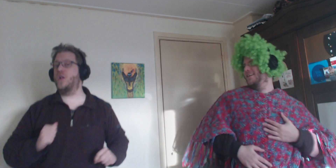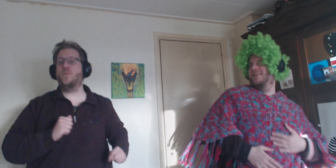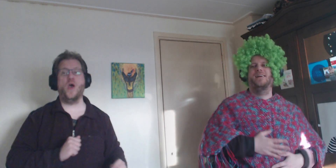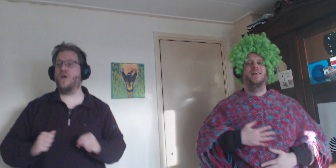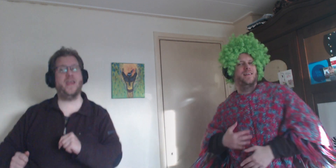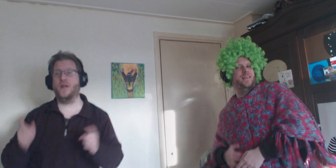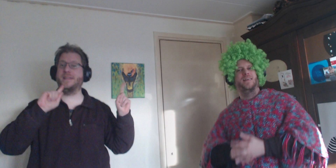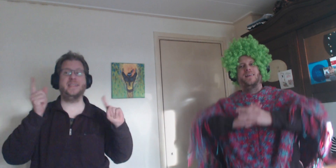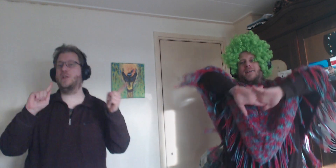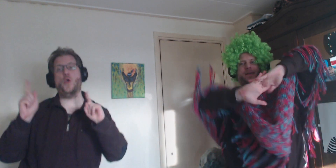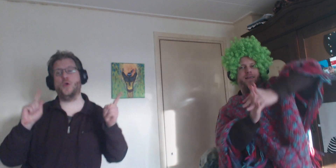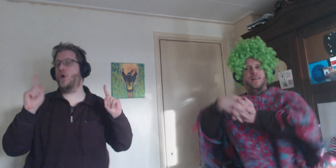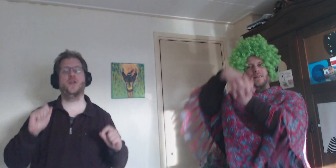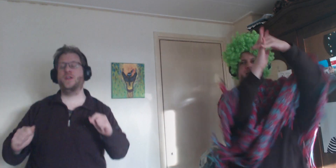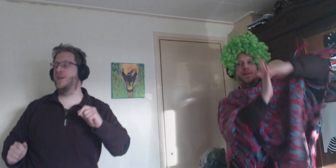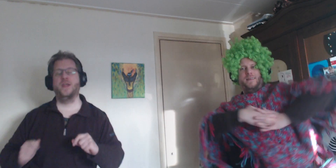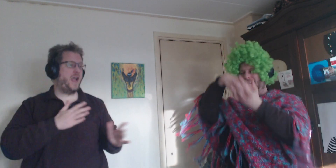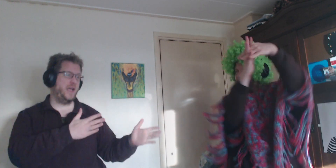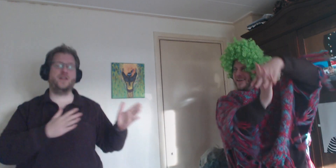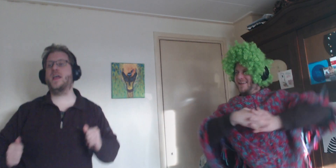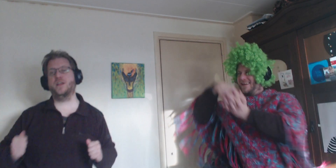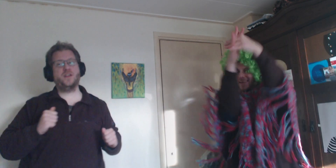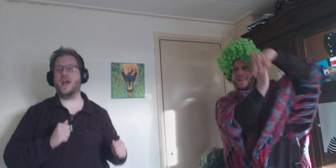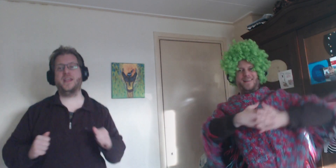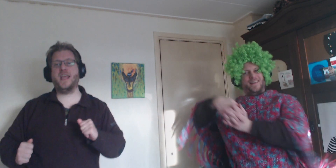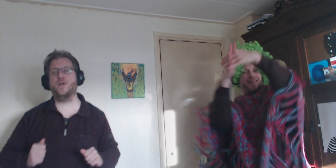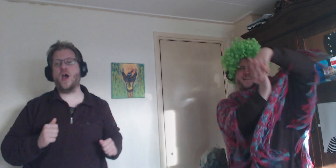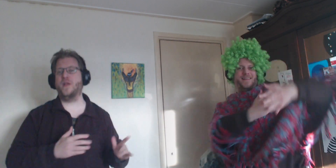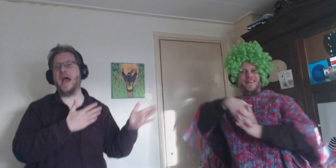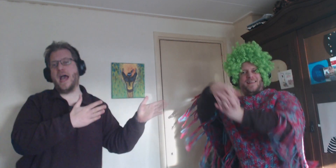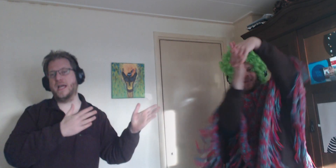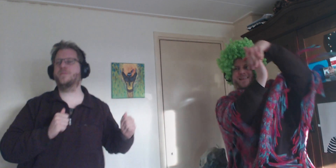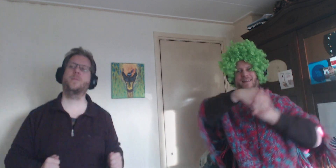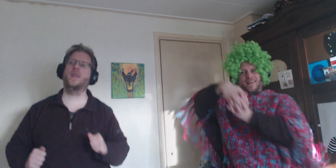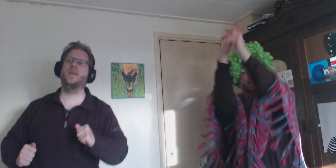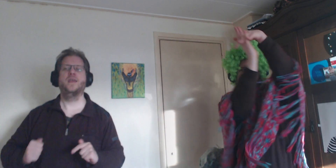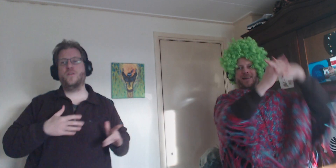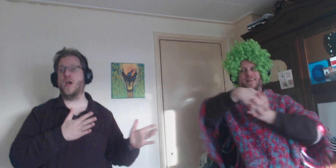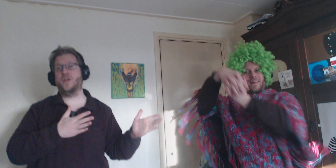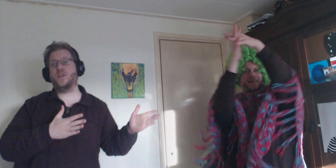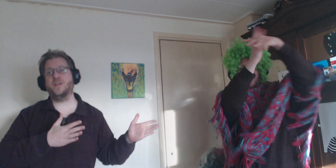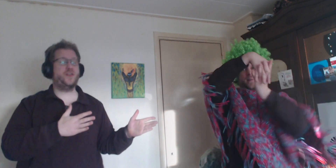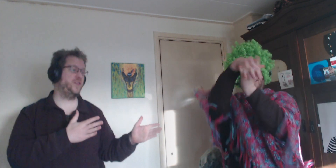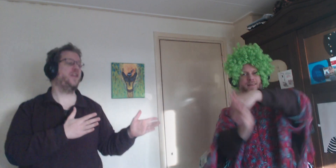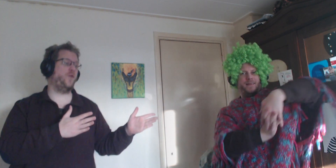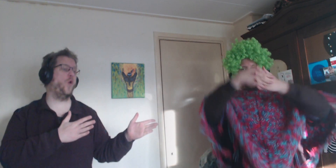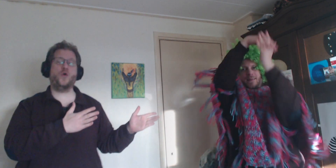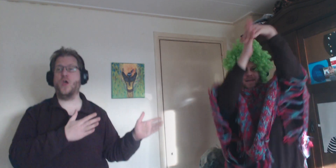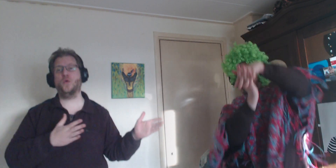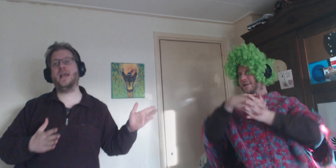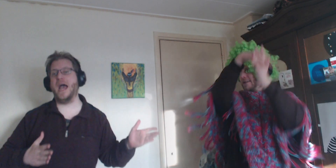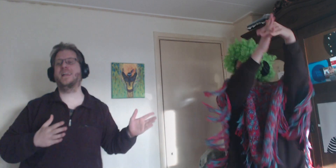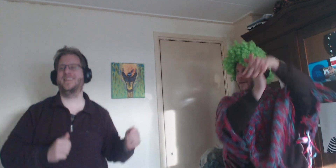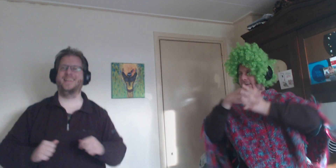Dat zal me wel niet lukken, maar dat geeft niet, want ik wacht op haar. Alleen dan krijg ik het